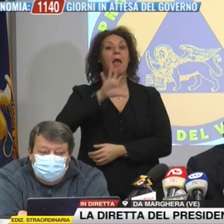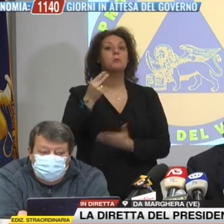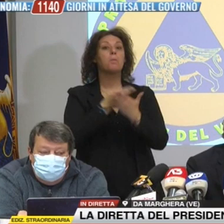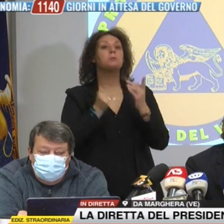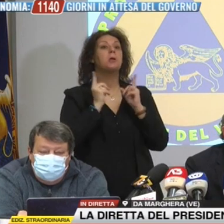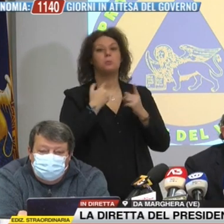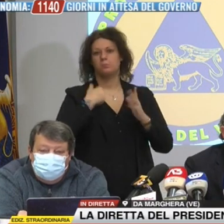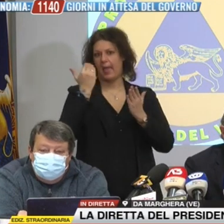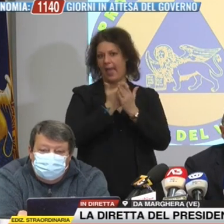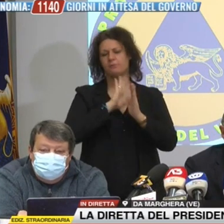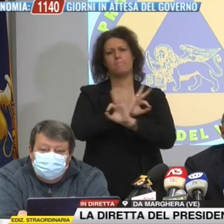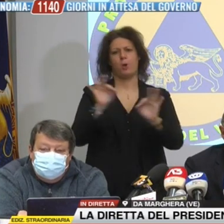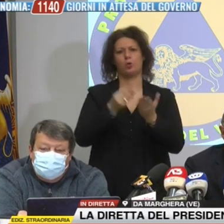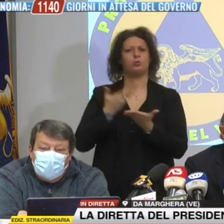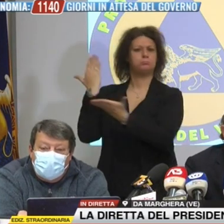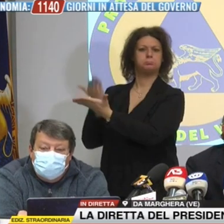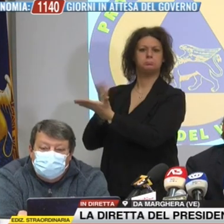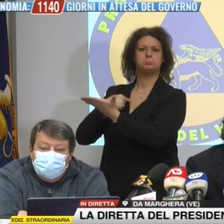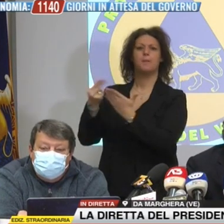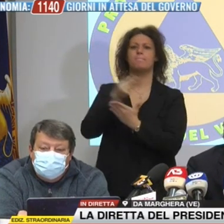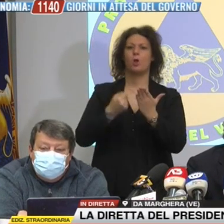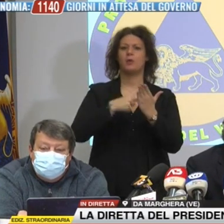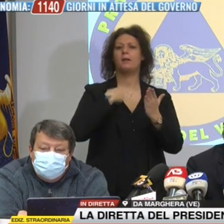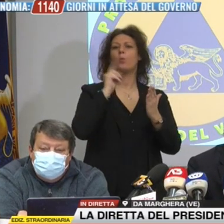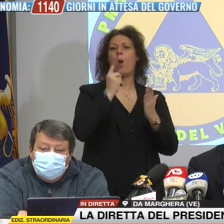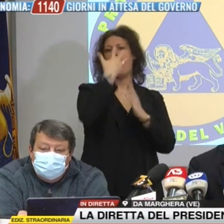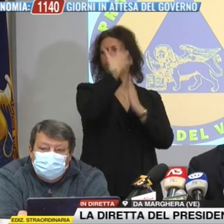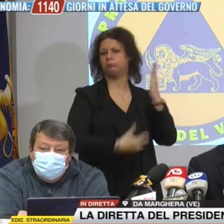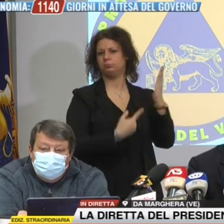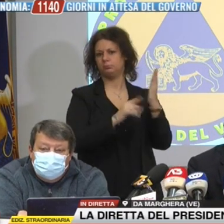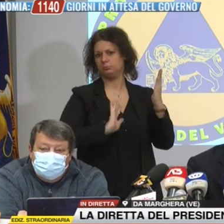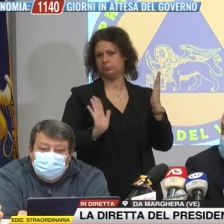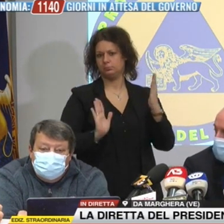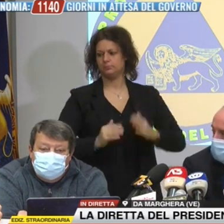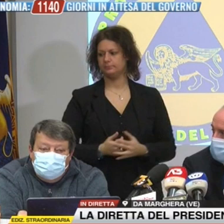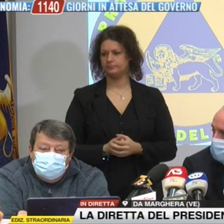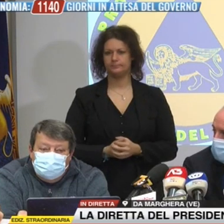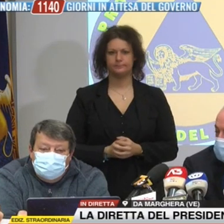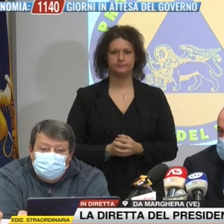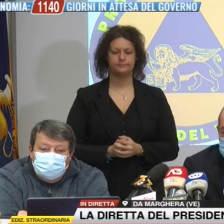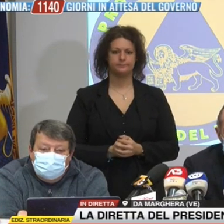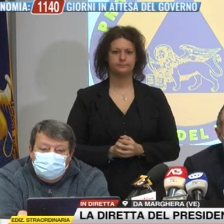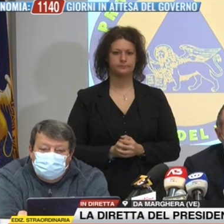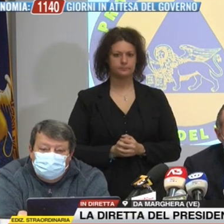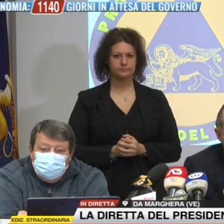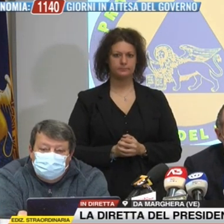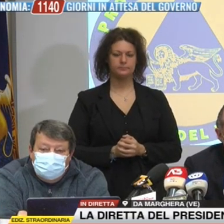Veneti come al solito, no? Peraltro era pronto quanto? Boh, a luglio forse? Sì. Sì.